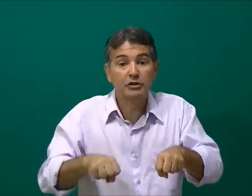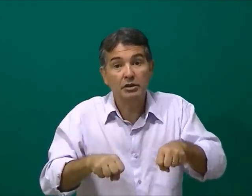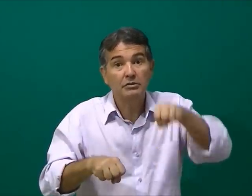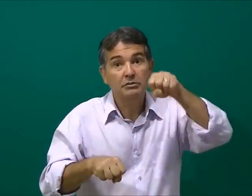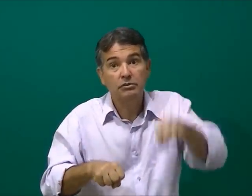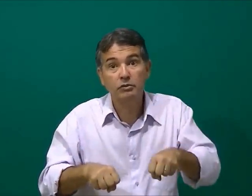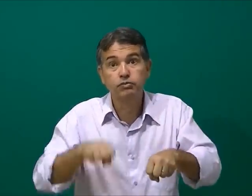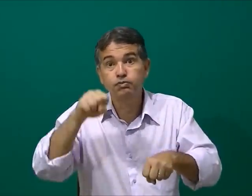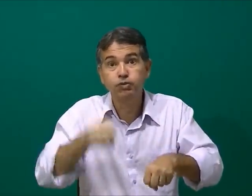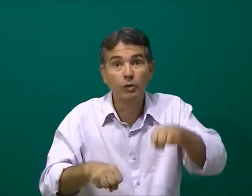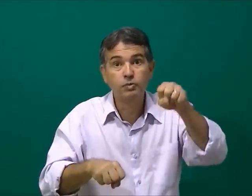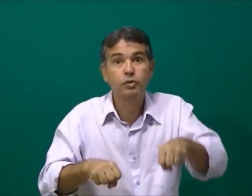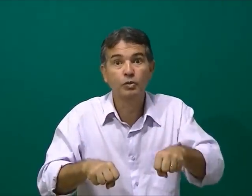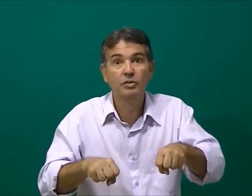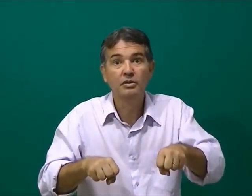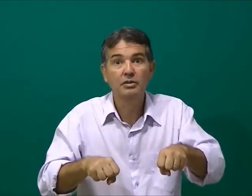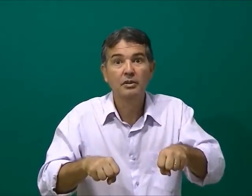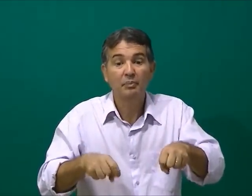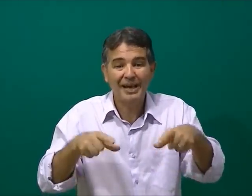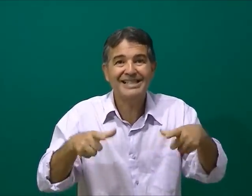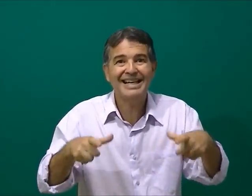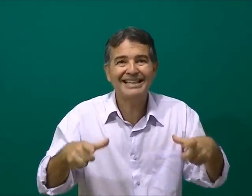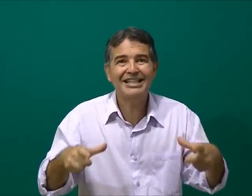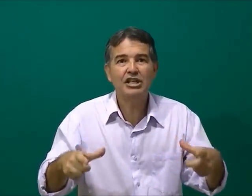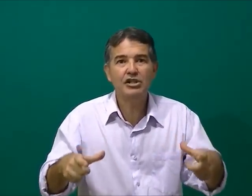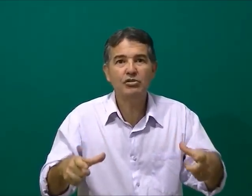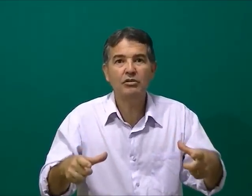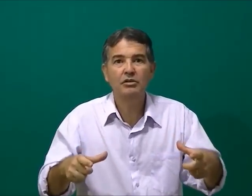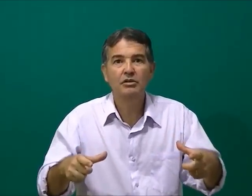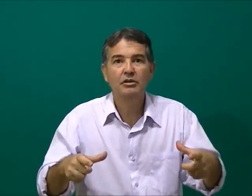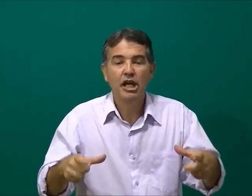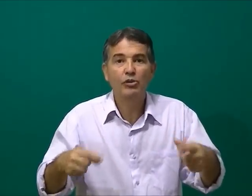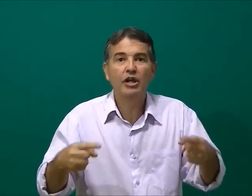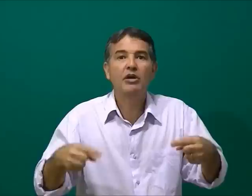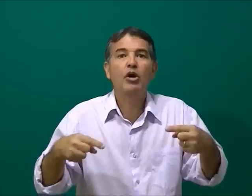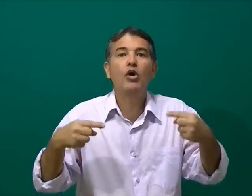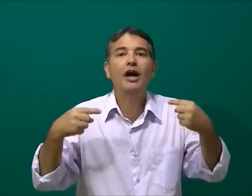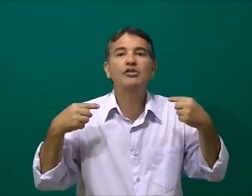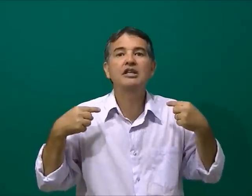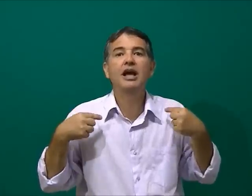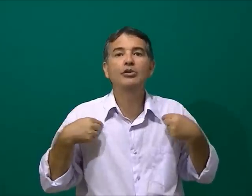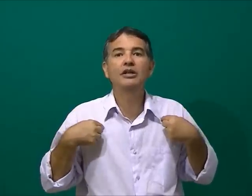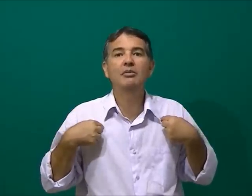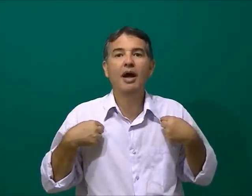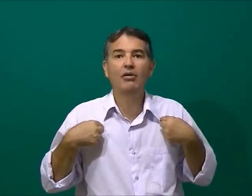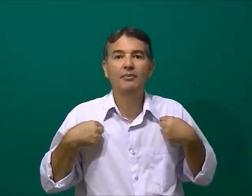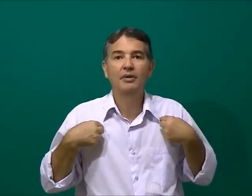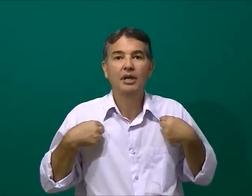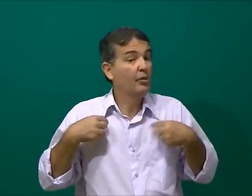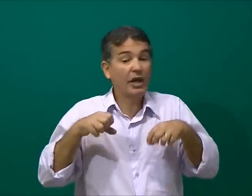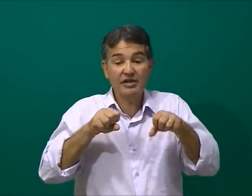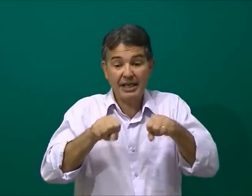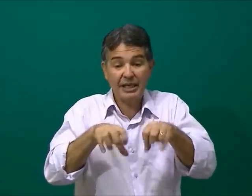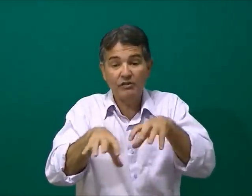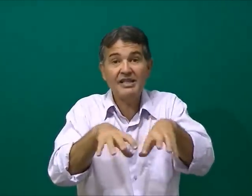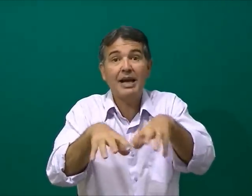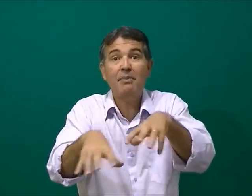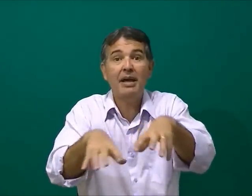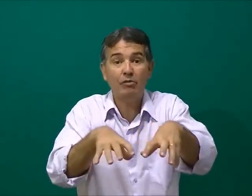elefante pum, pum, pum. Mas antes disto, eu tenho que colocar o sinal do animal, porque você aqui não vai saber qual